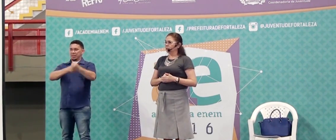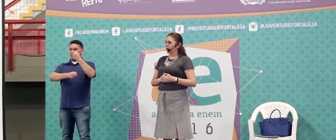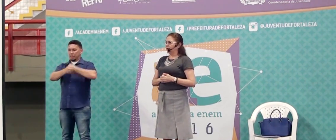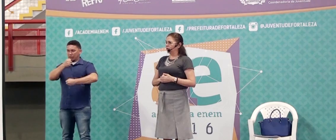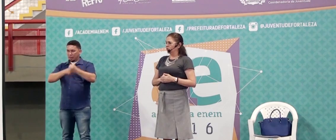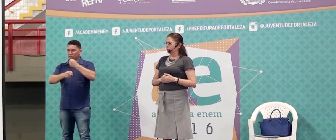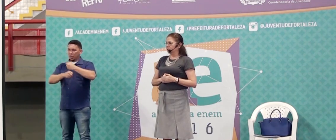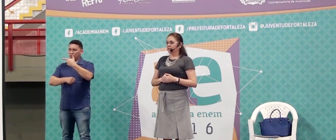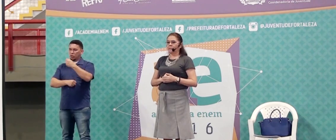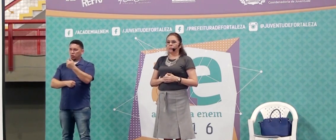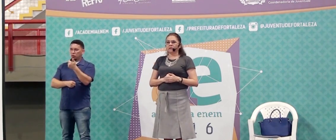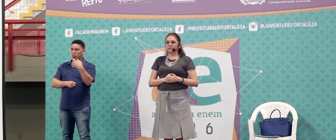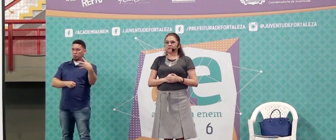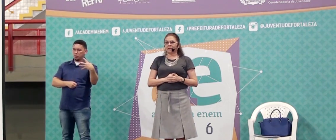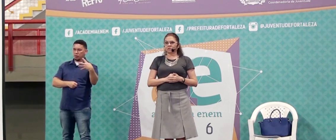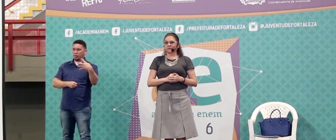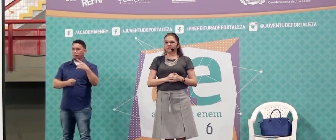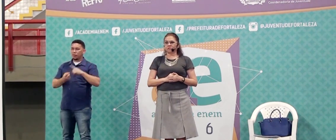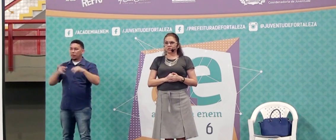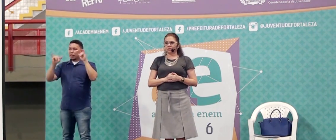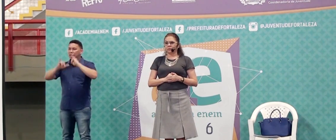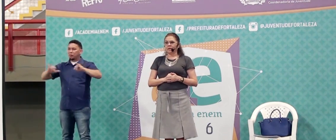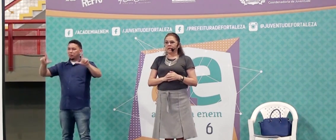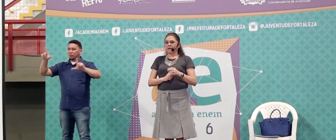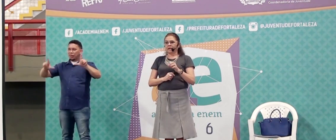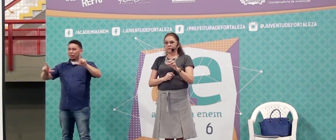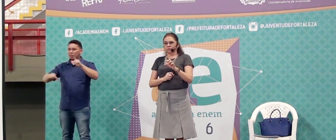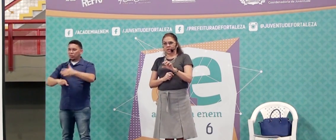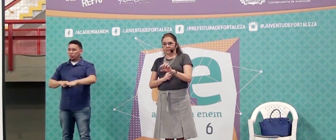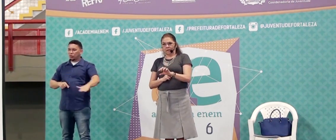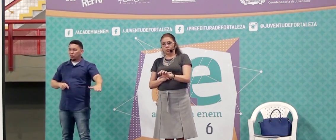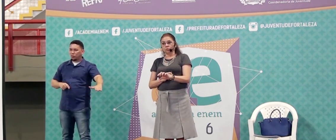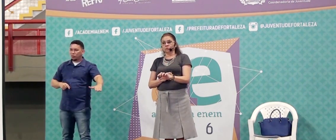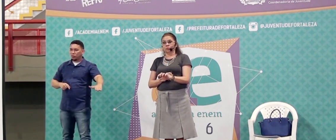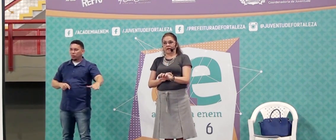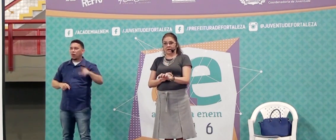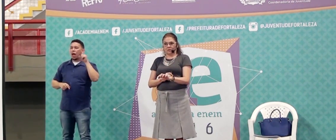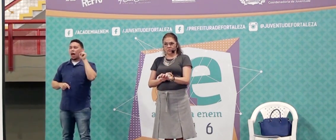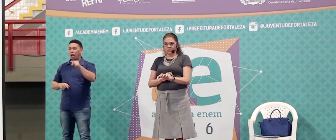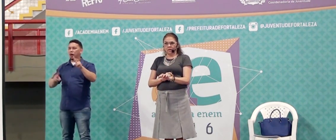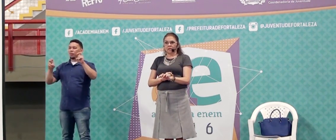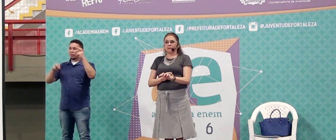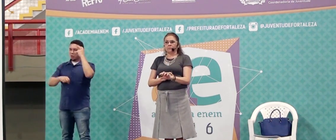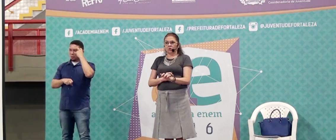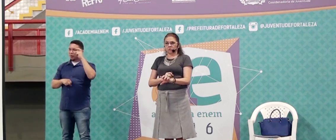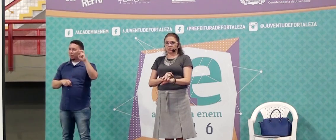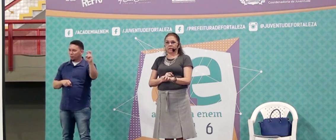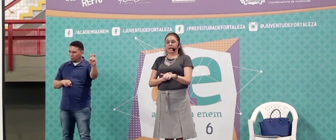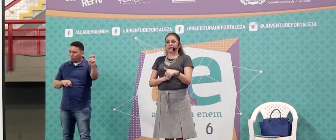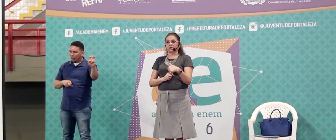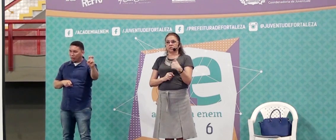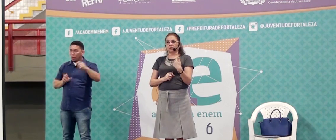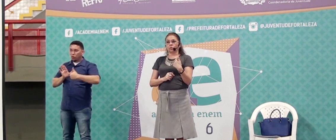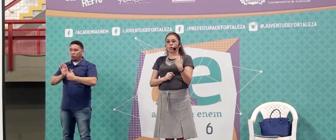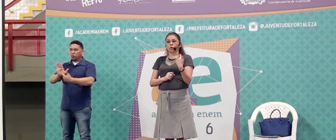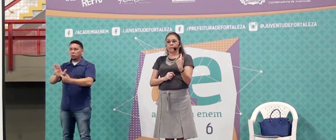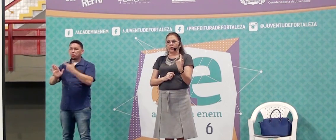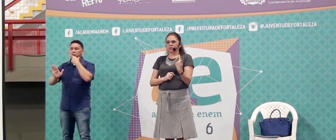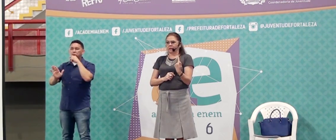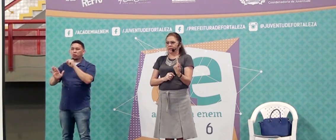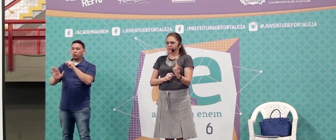de 2014, da publicidade infantil, ele é um tema cultural, que mostra a